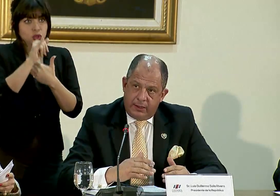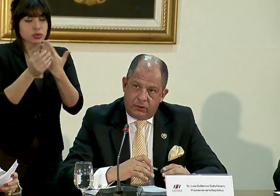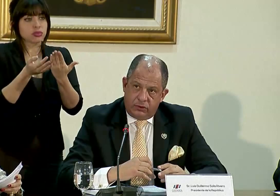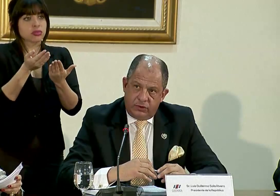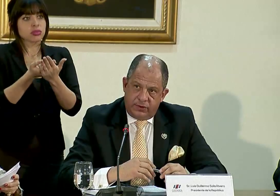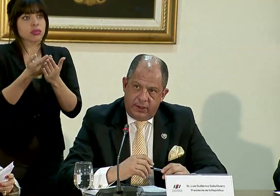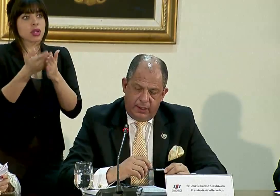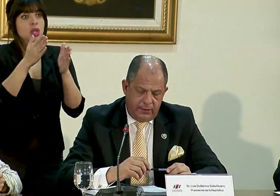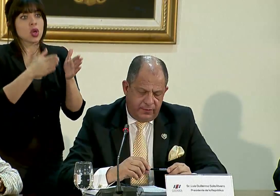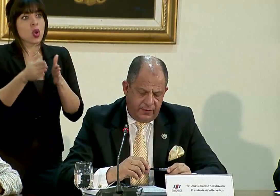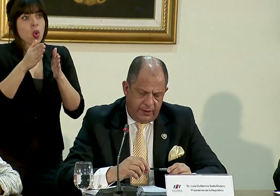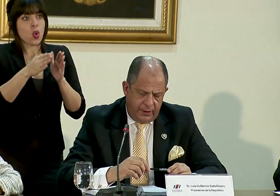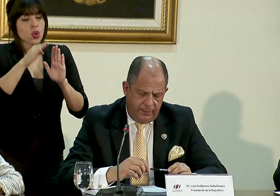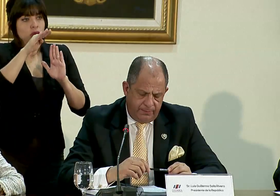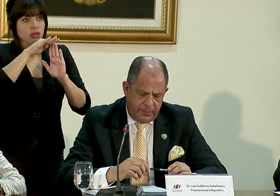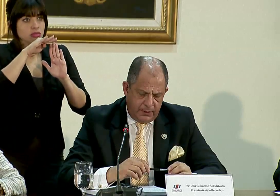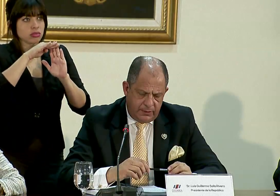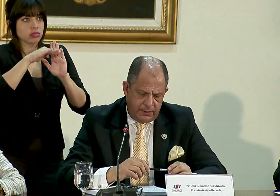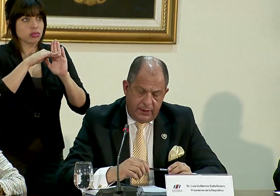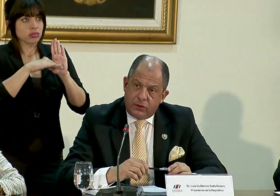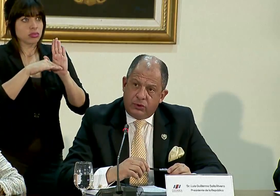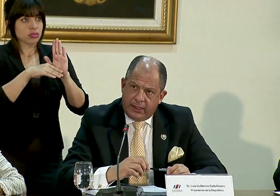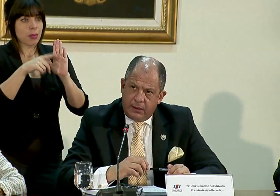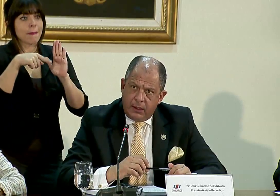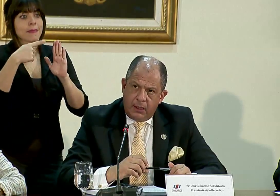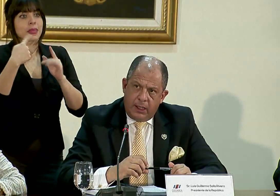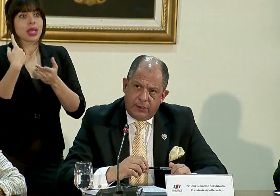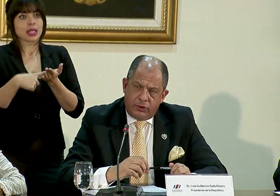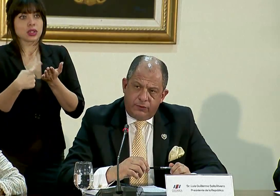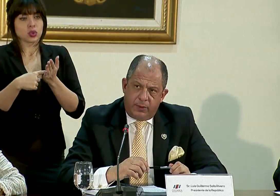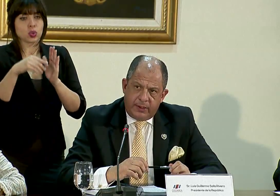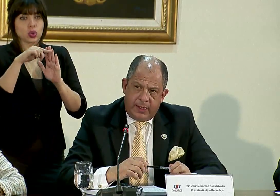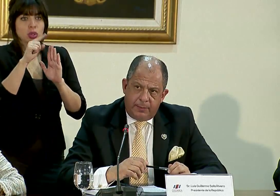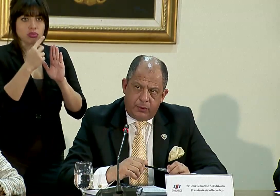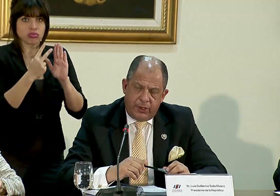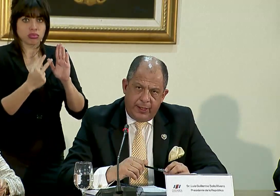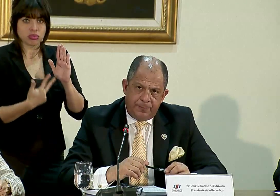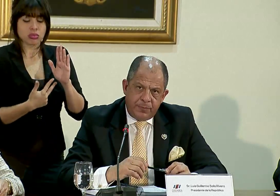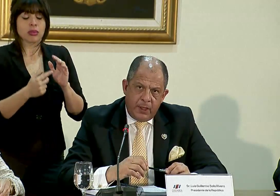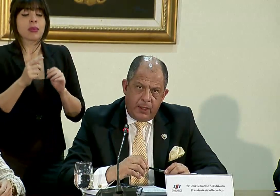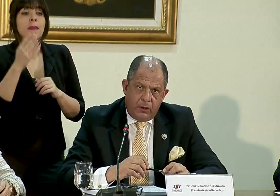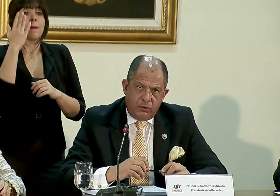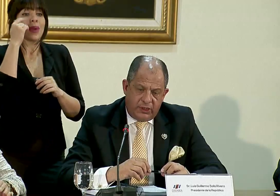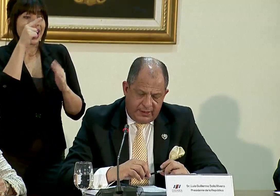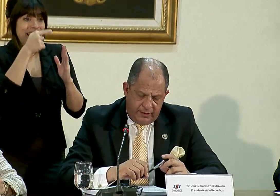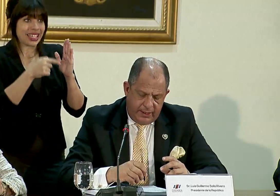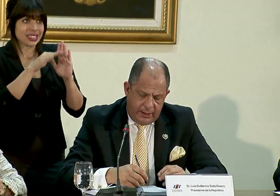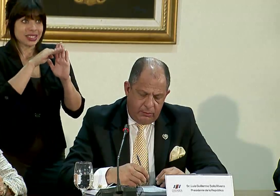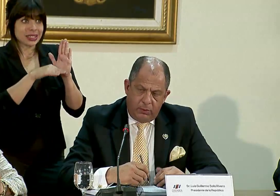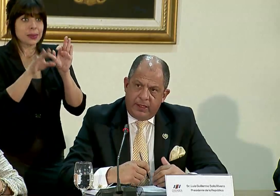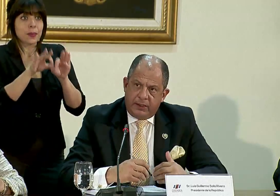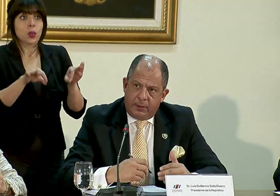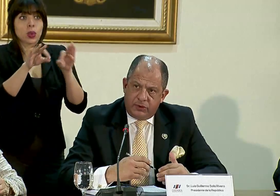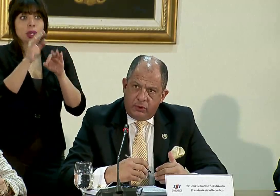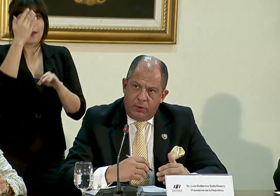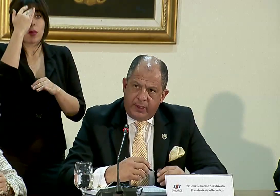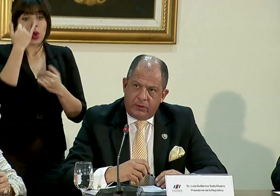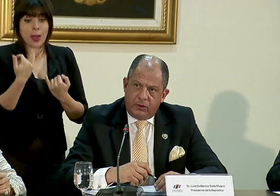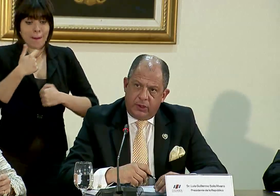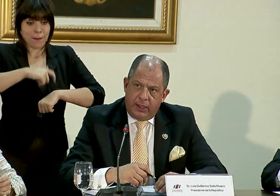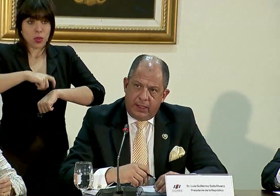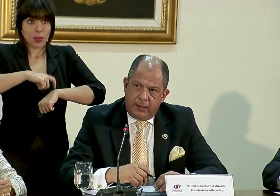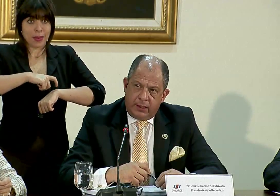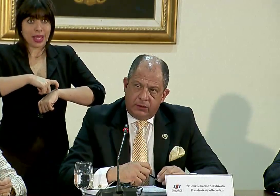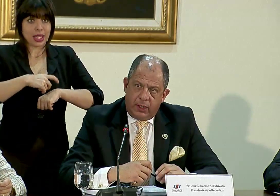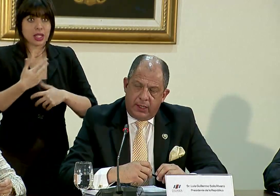orden en el que estos se discutan esto es fundamental porque como usted sabe hay un momento estamos en un